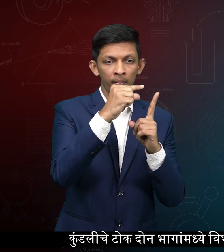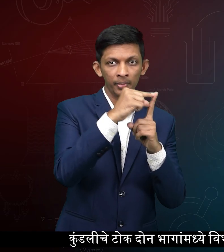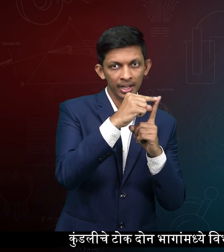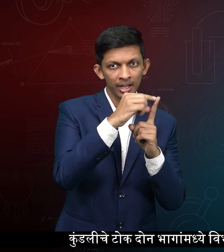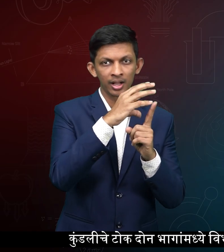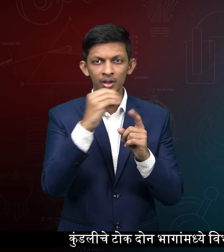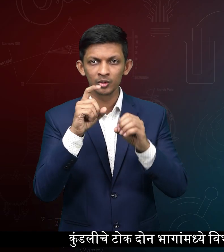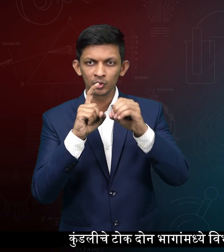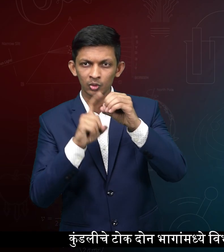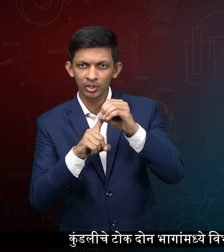रिंगला जोडलेले आहे.